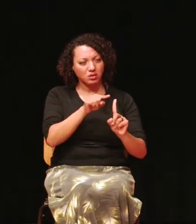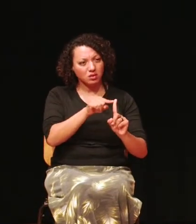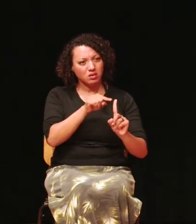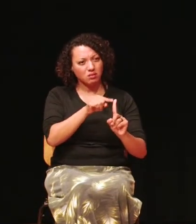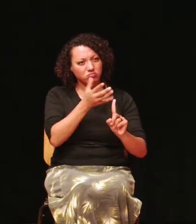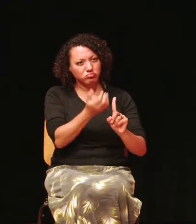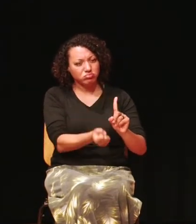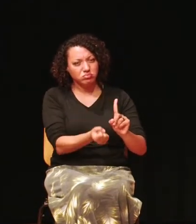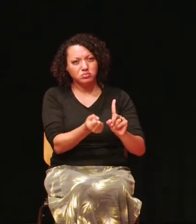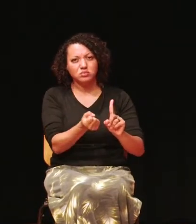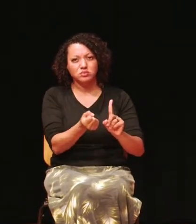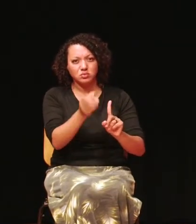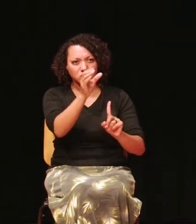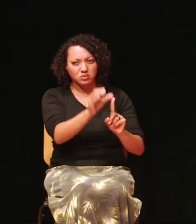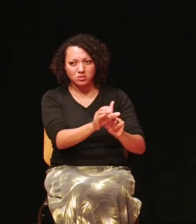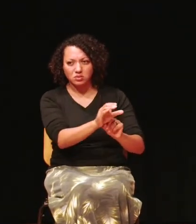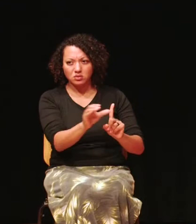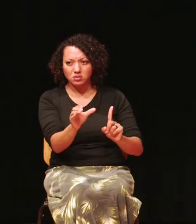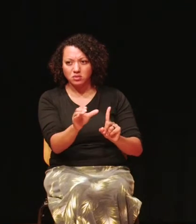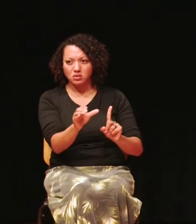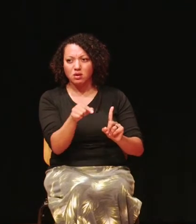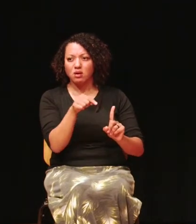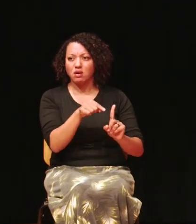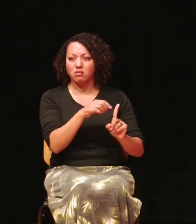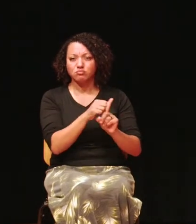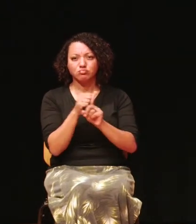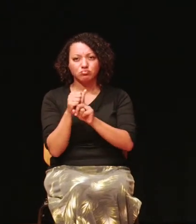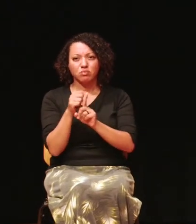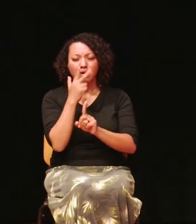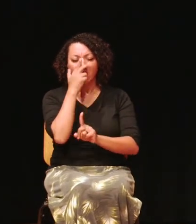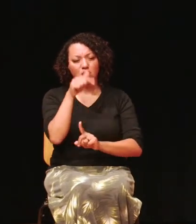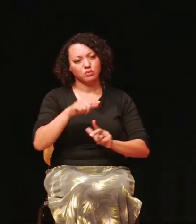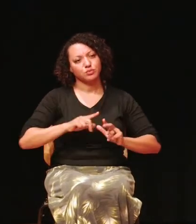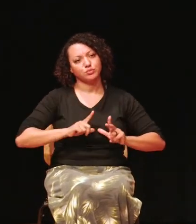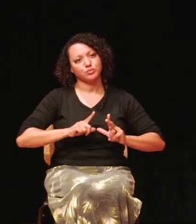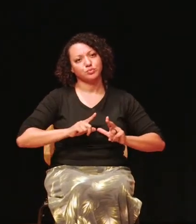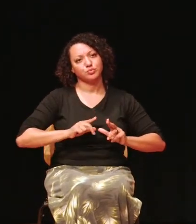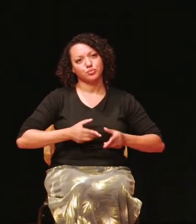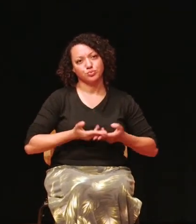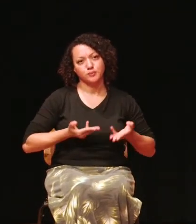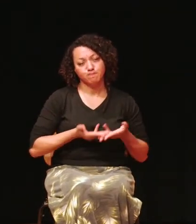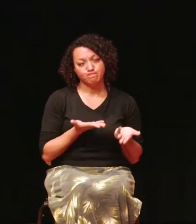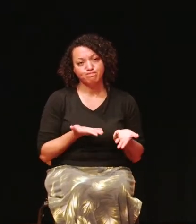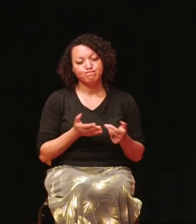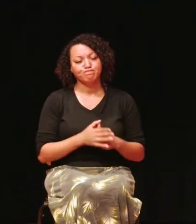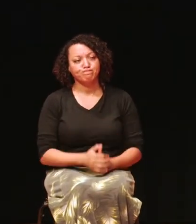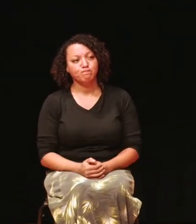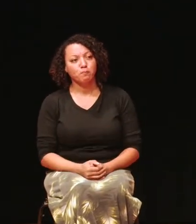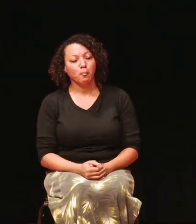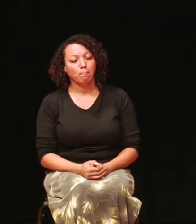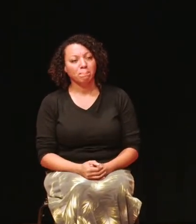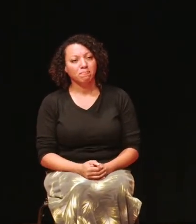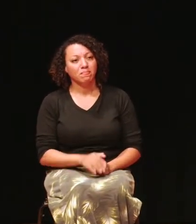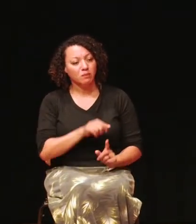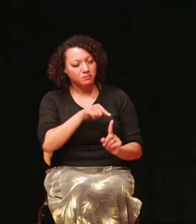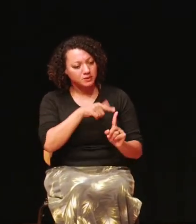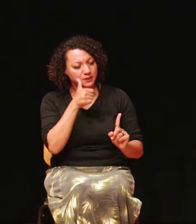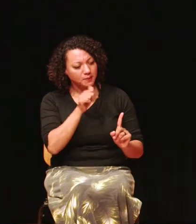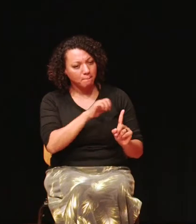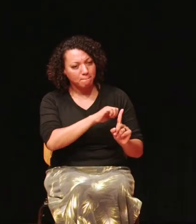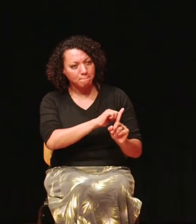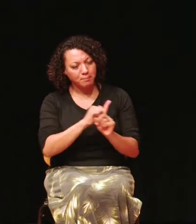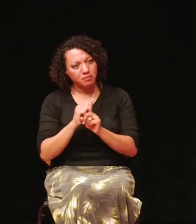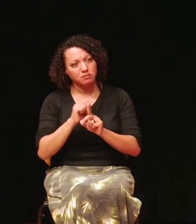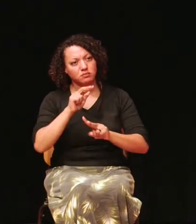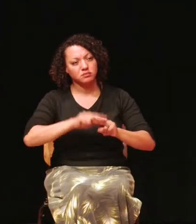tendo-se convertida ao catolicismo, foi considerada judia. Então foi